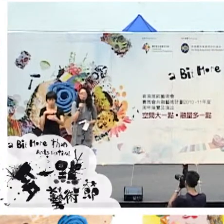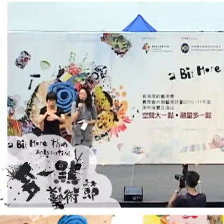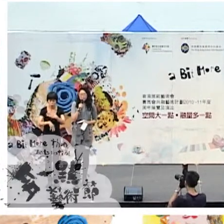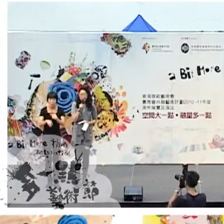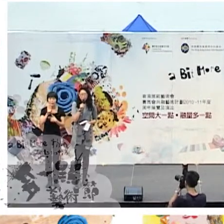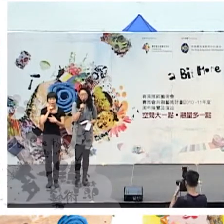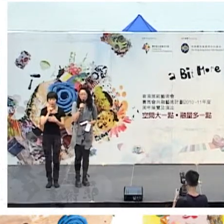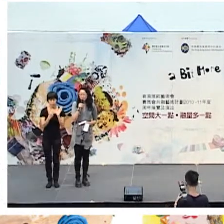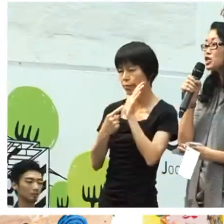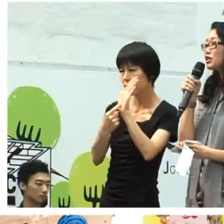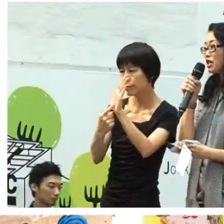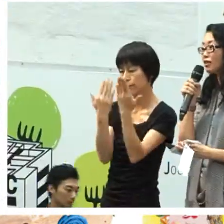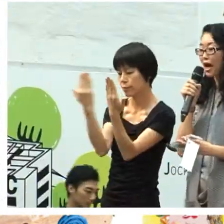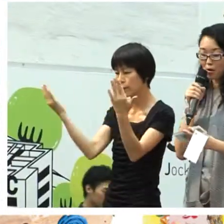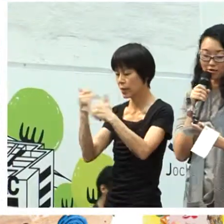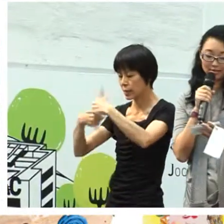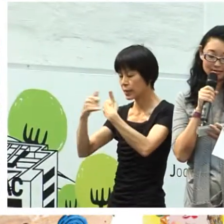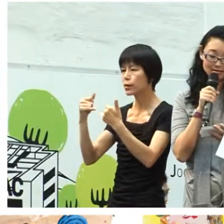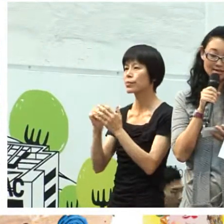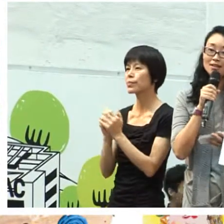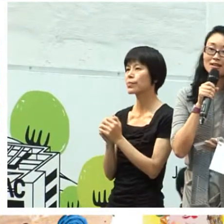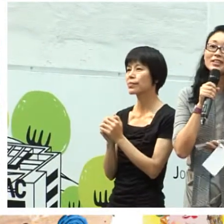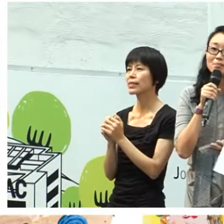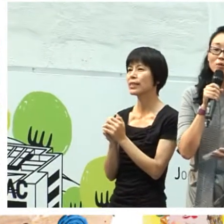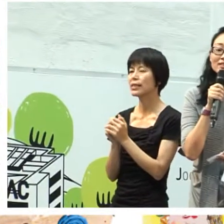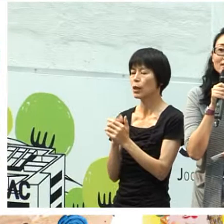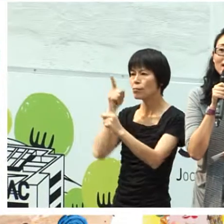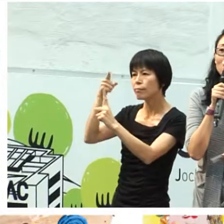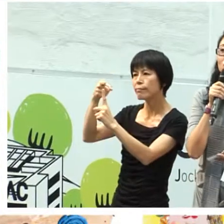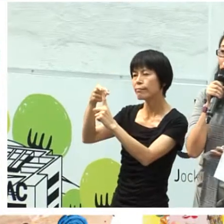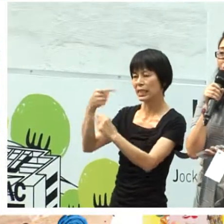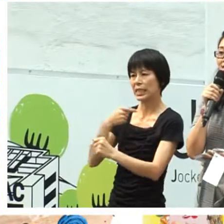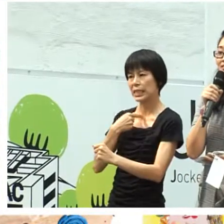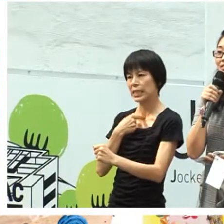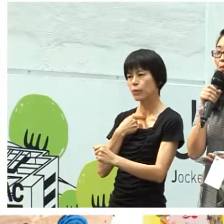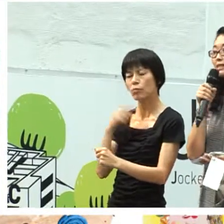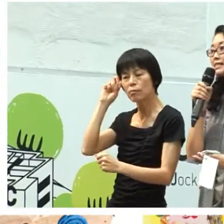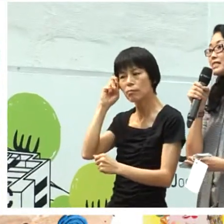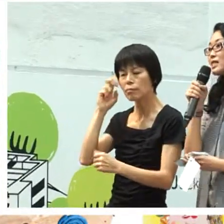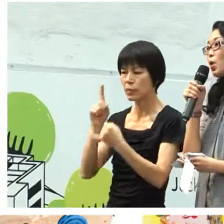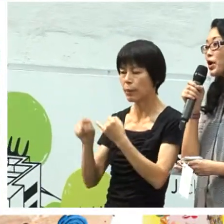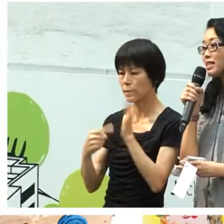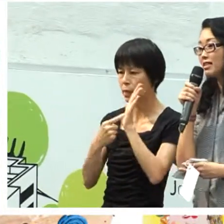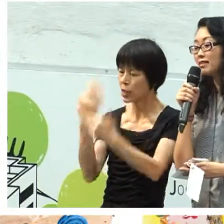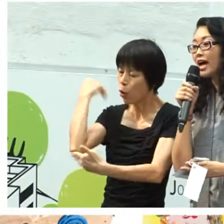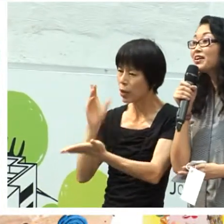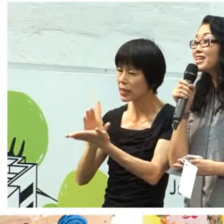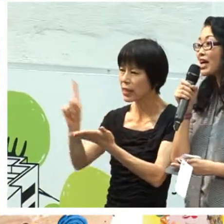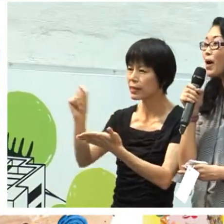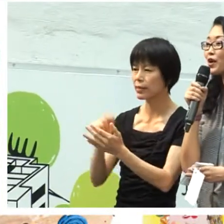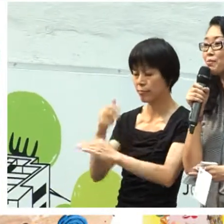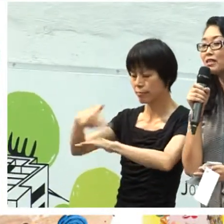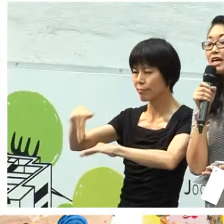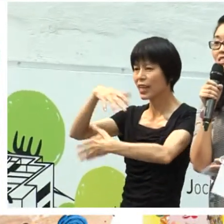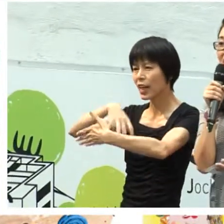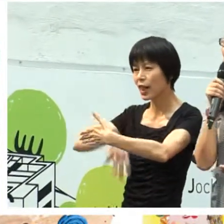包括有展覽同埋演出兩大部分。我哋嘅目的係為咗總結同埋展示過去一年喺我哋計